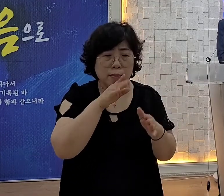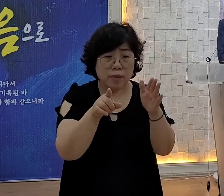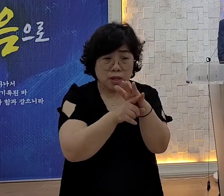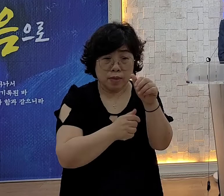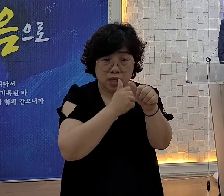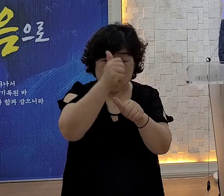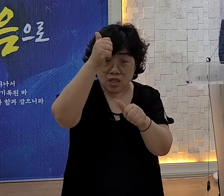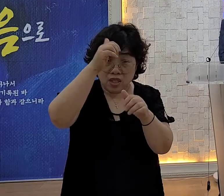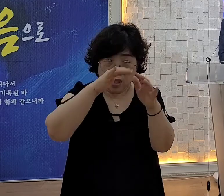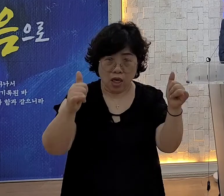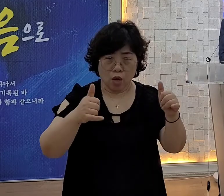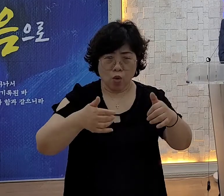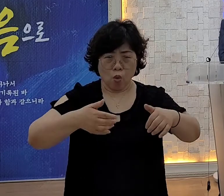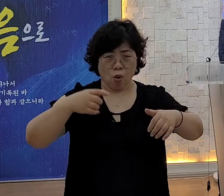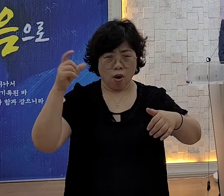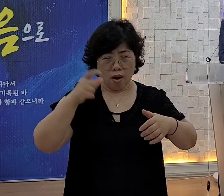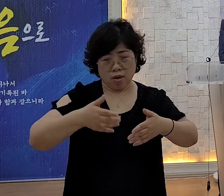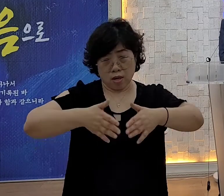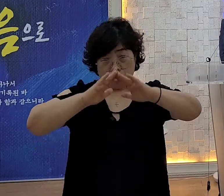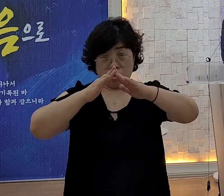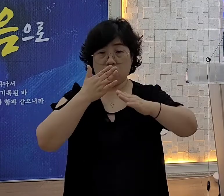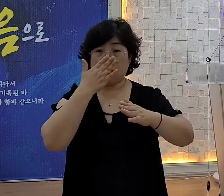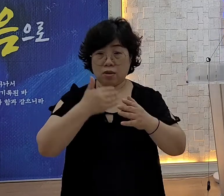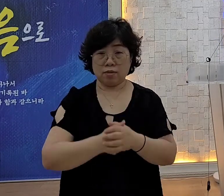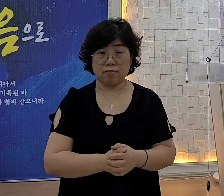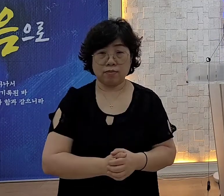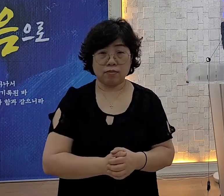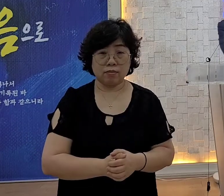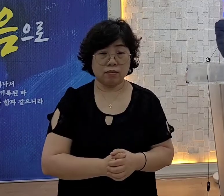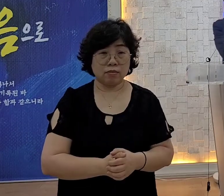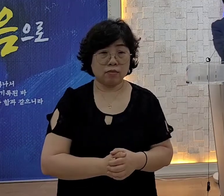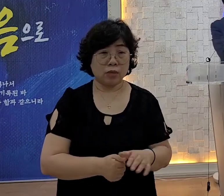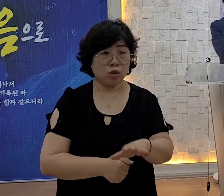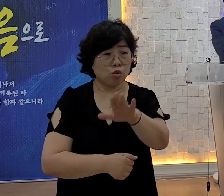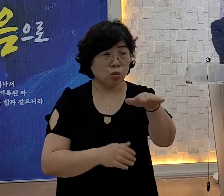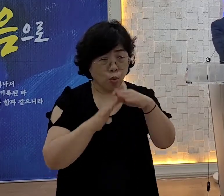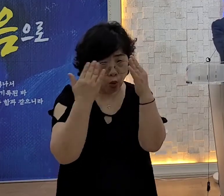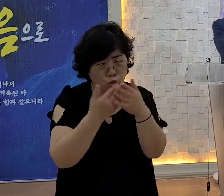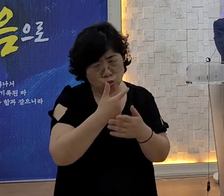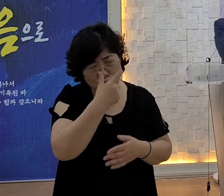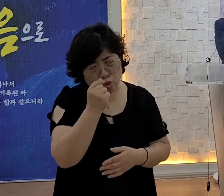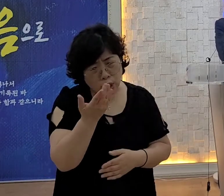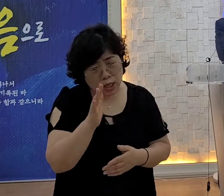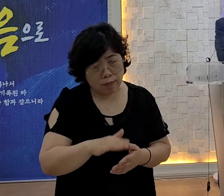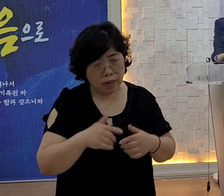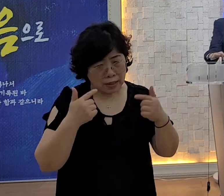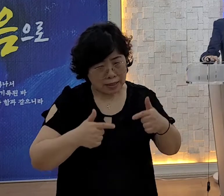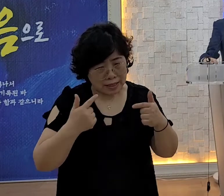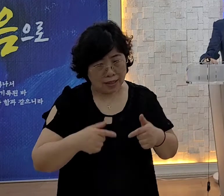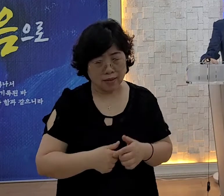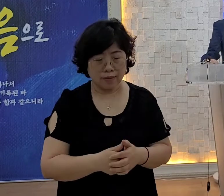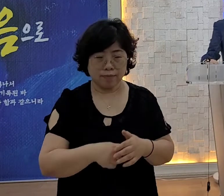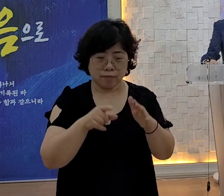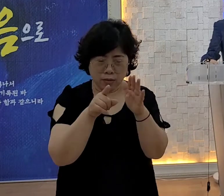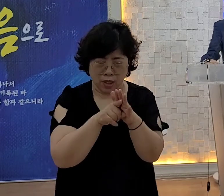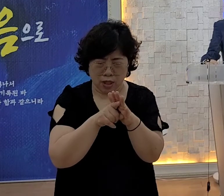승리자로 이렇게 우뚝 서게 될 거예요. 그래서 우리도 지금 부족하지만 그래서 늘 이 믿음을